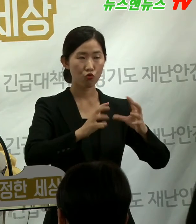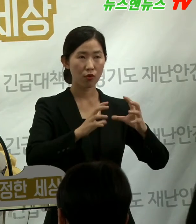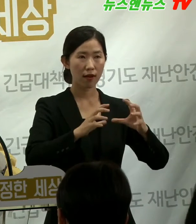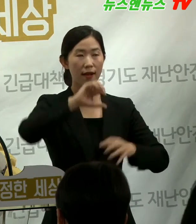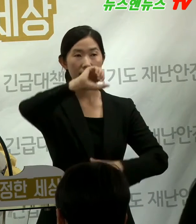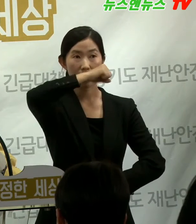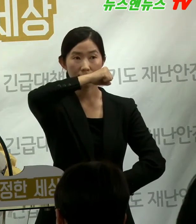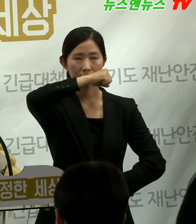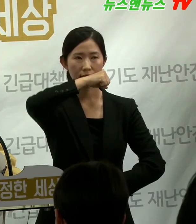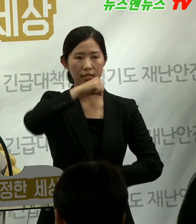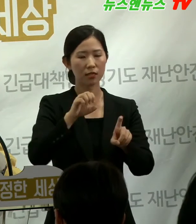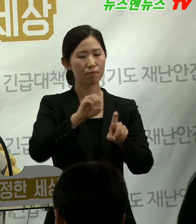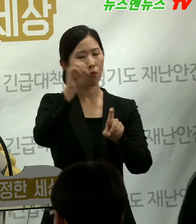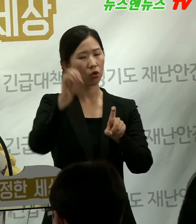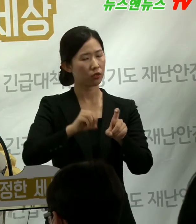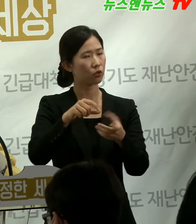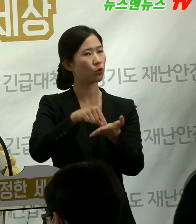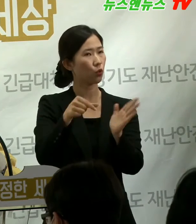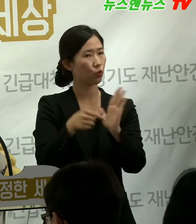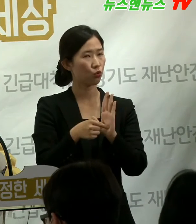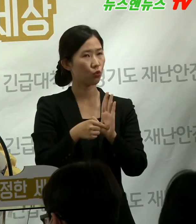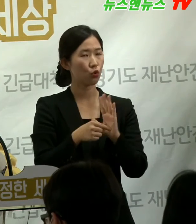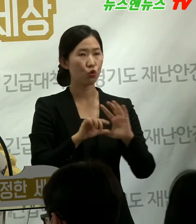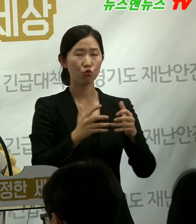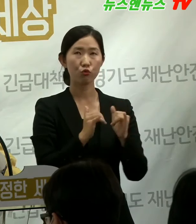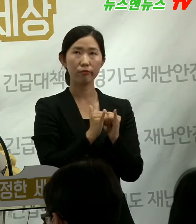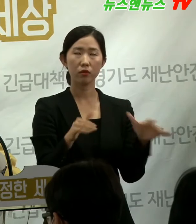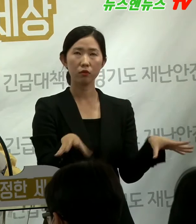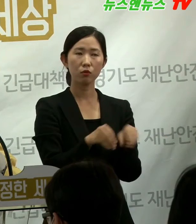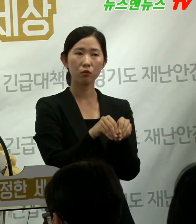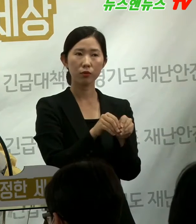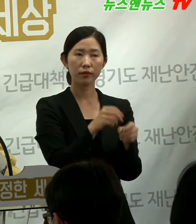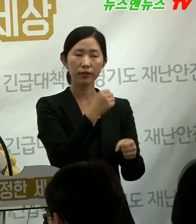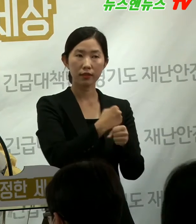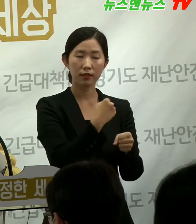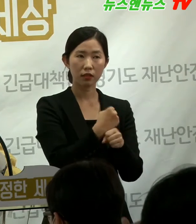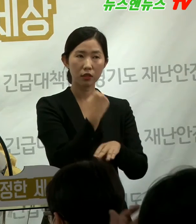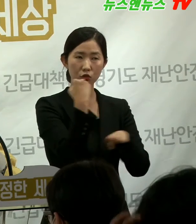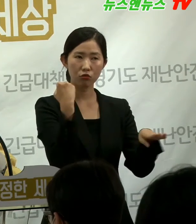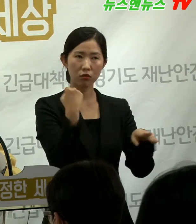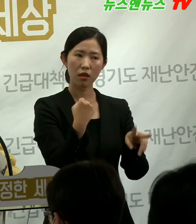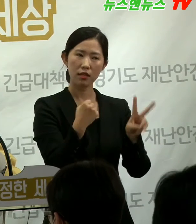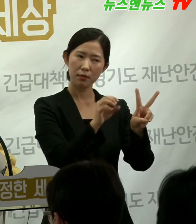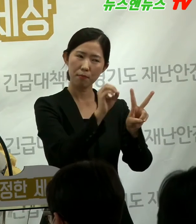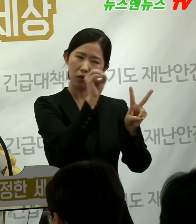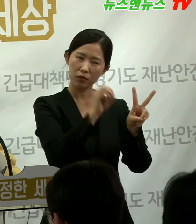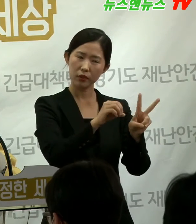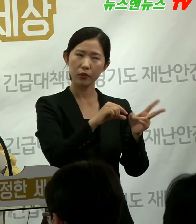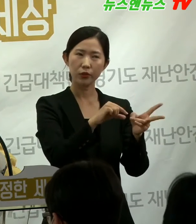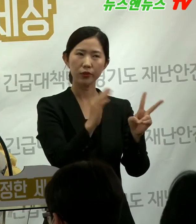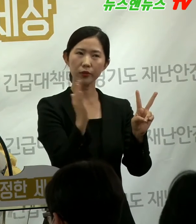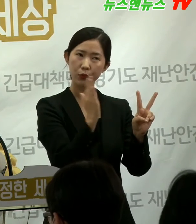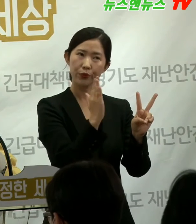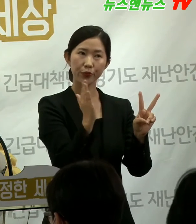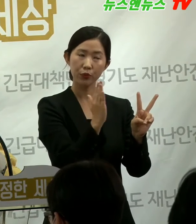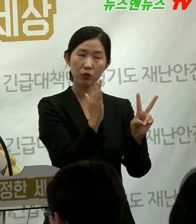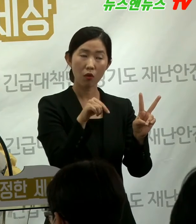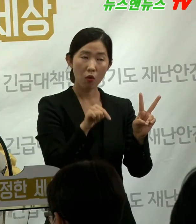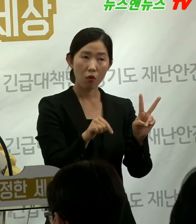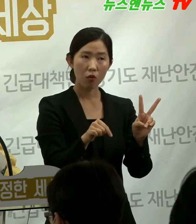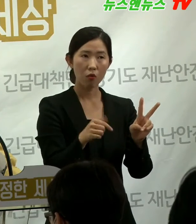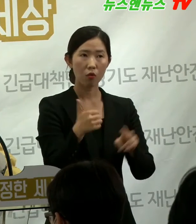정도 국민총생산 기준으로 하면 2%대 이 정도의